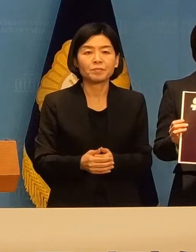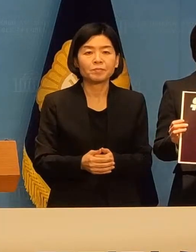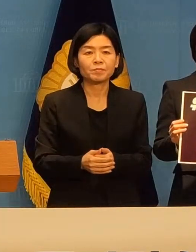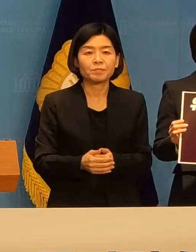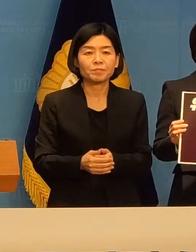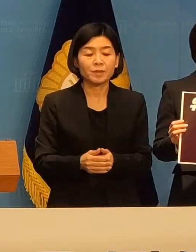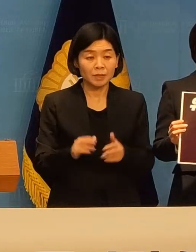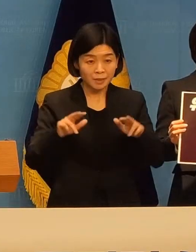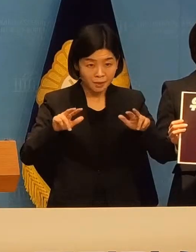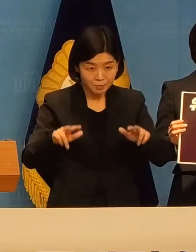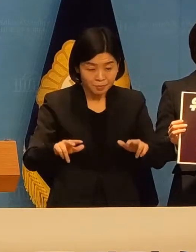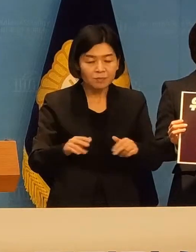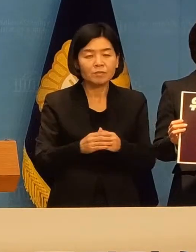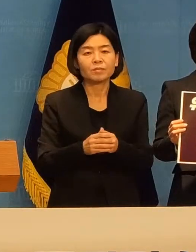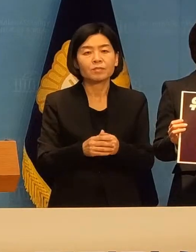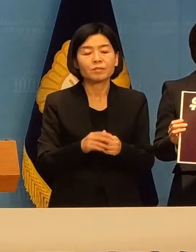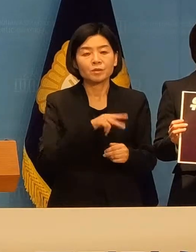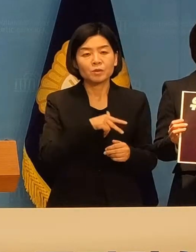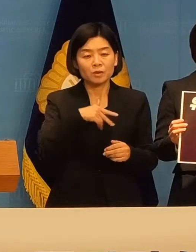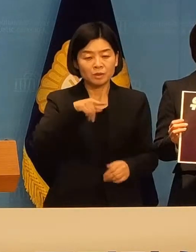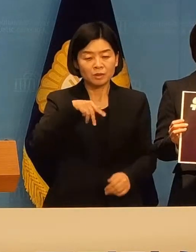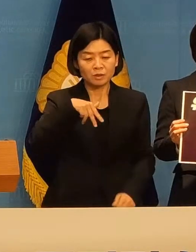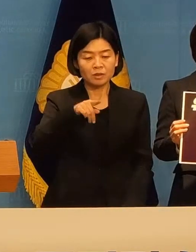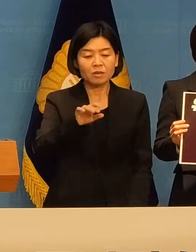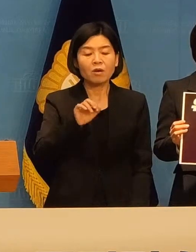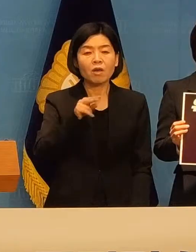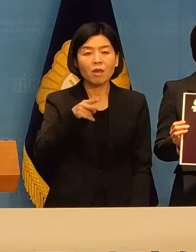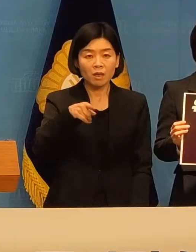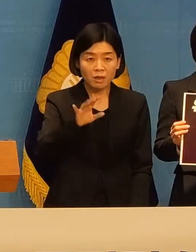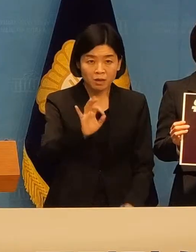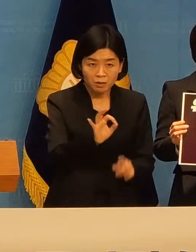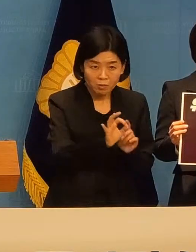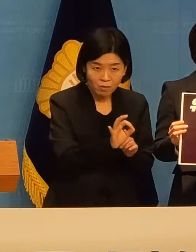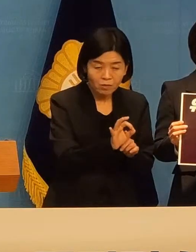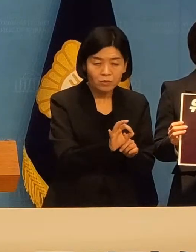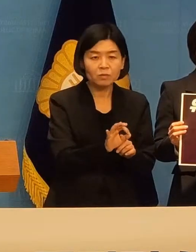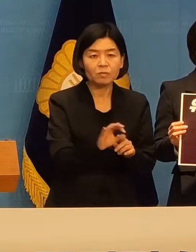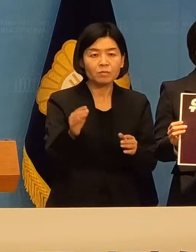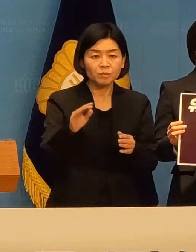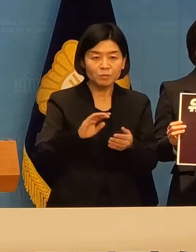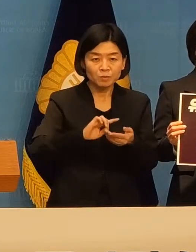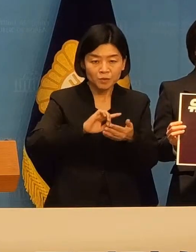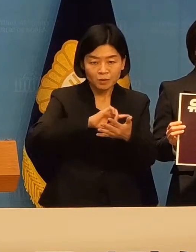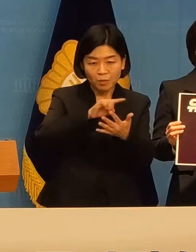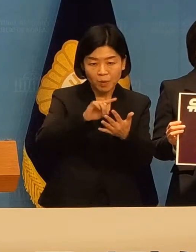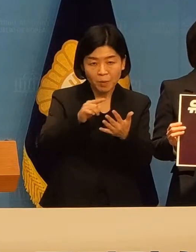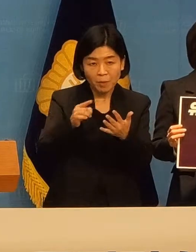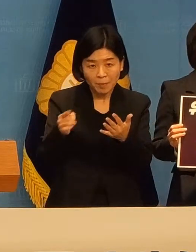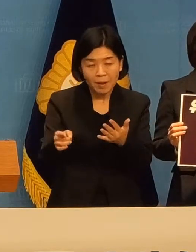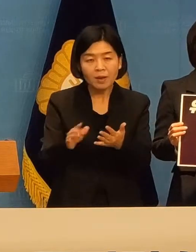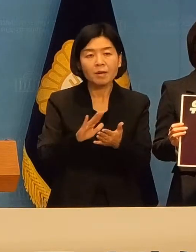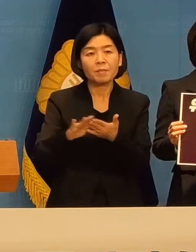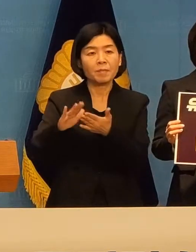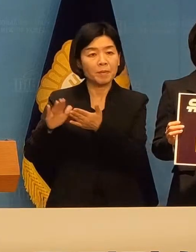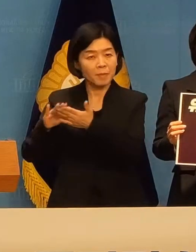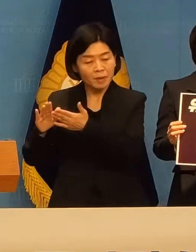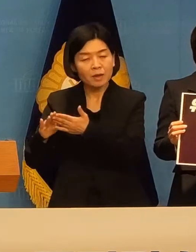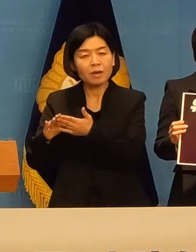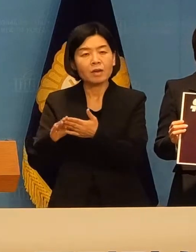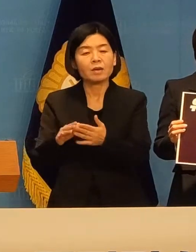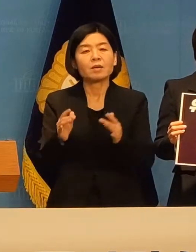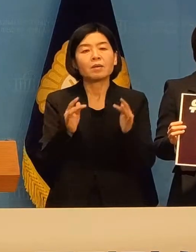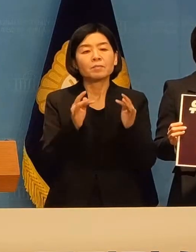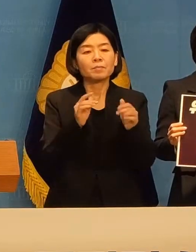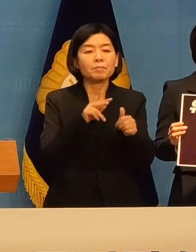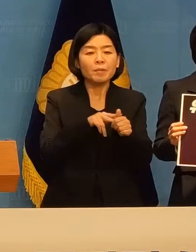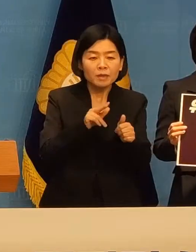의원님을 시작으로 백화점 면세점 판매 서비스 노조 하인주 수석 부위원장님, 마트 노조 강우철 위원장님, 그리고 온라인 배송 지부 최대영